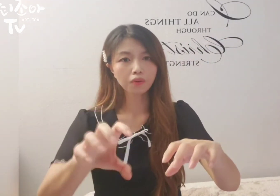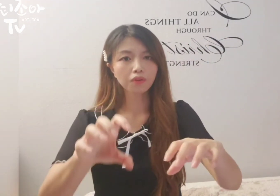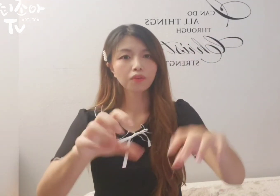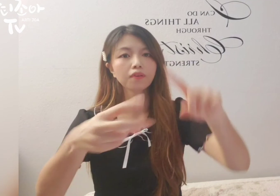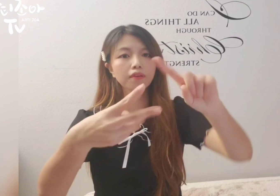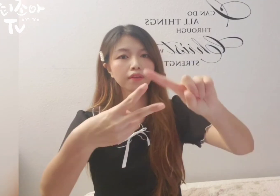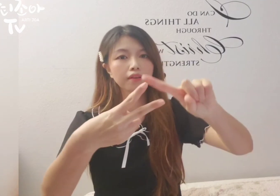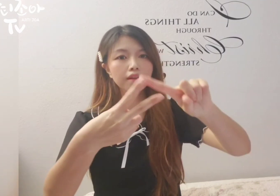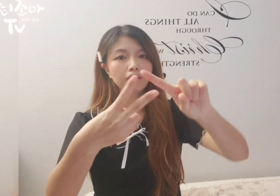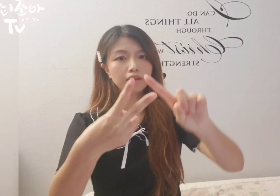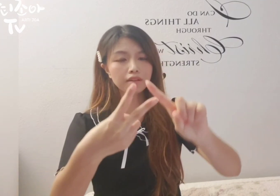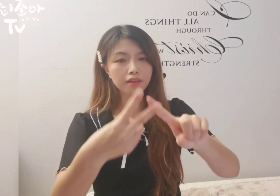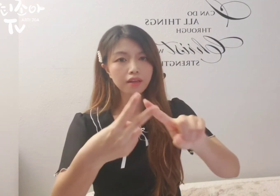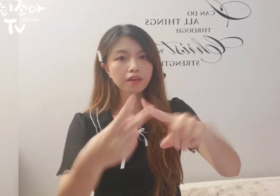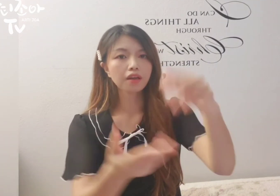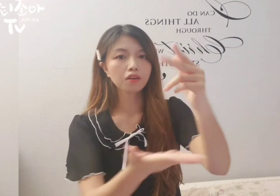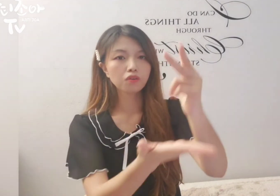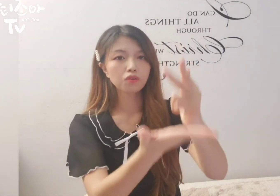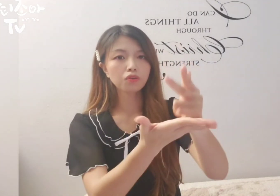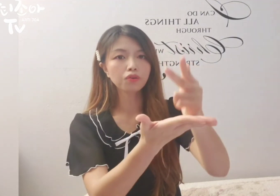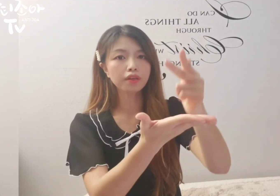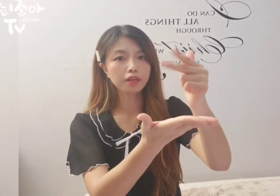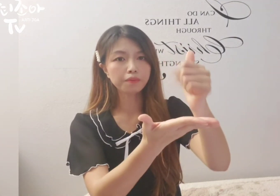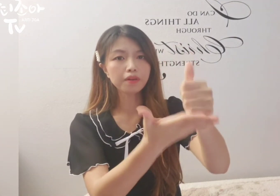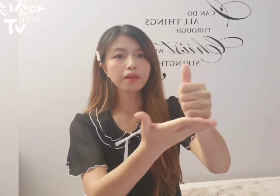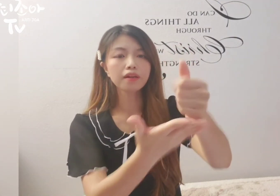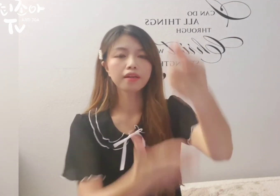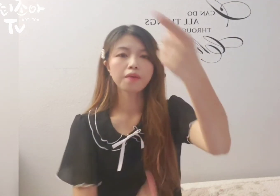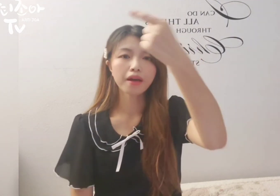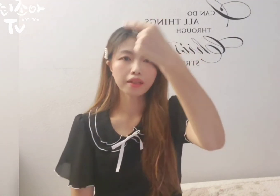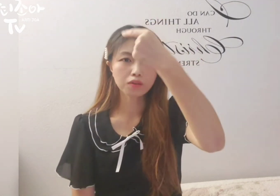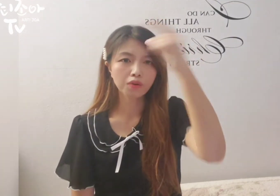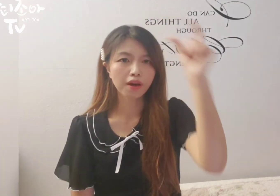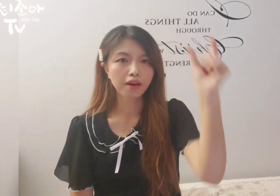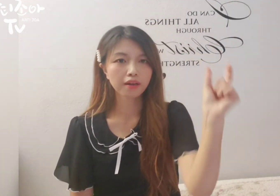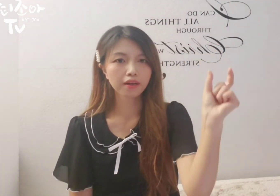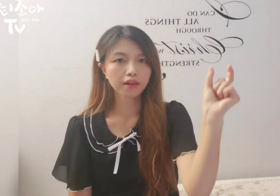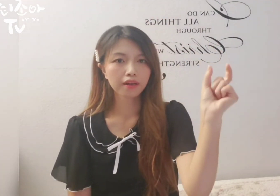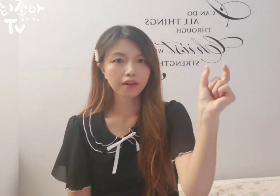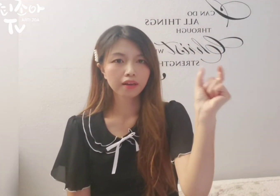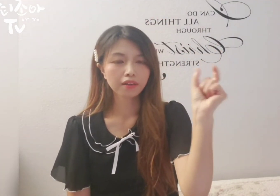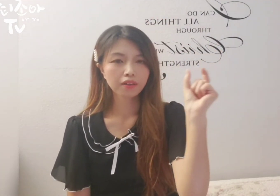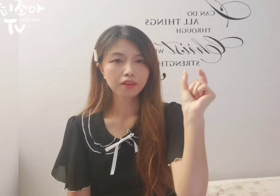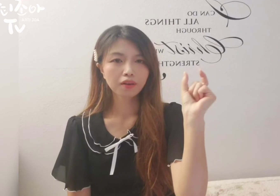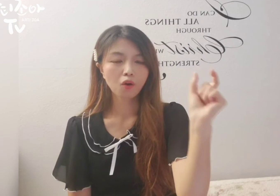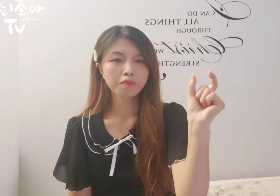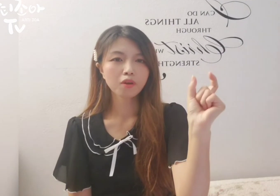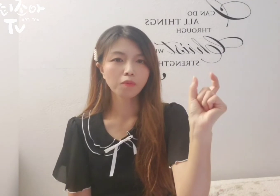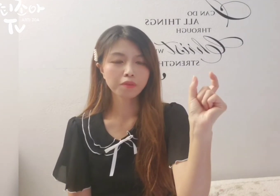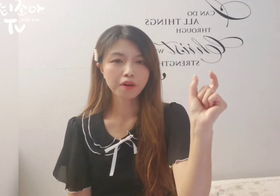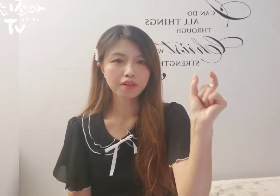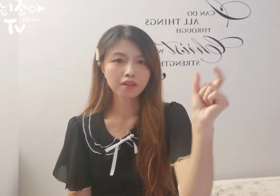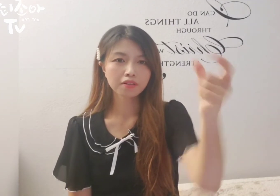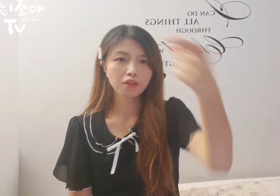에서든지 주님을 예배하다 수하 검지 엄지 펼치셔서